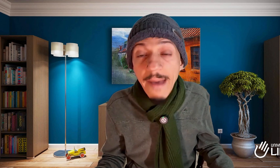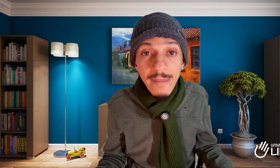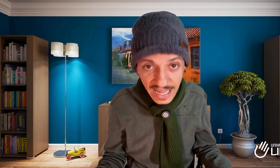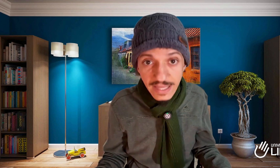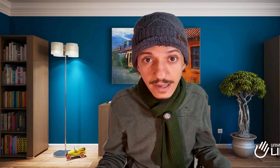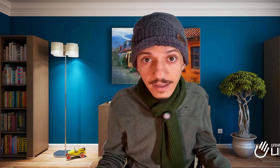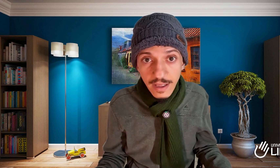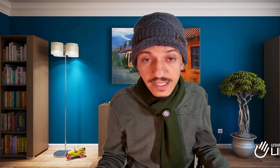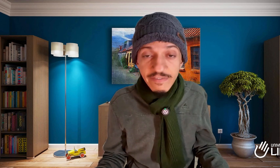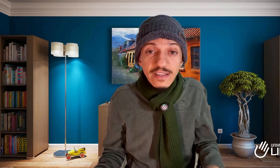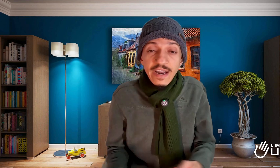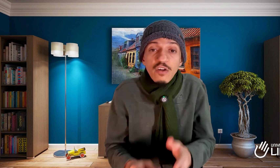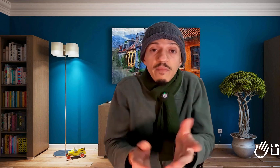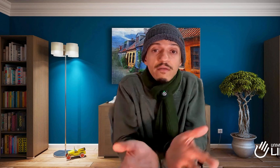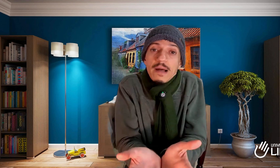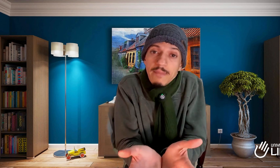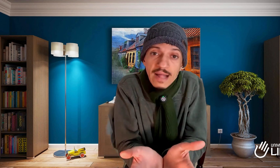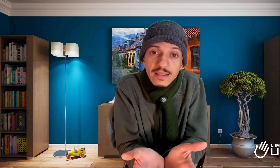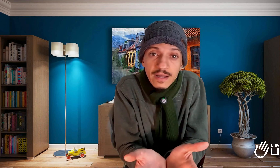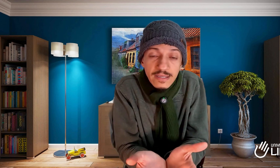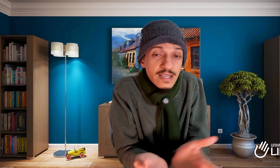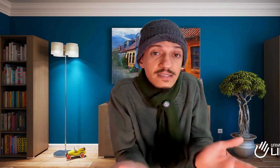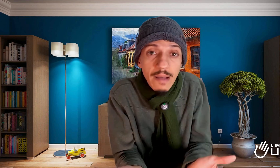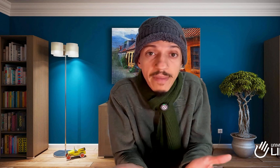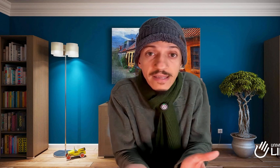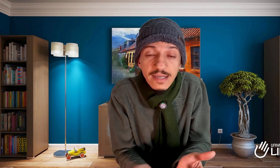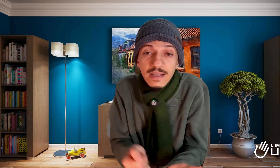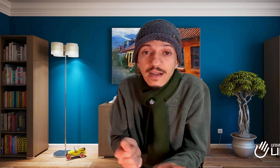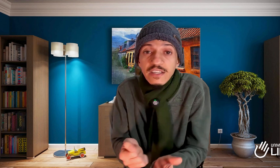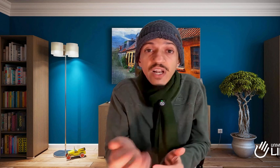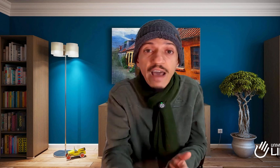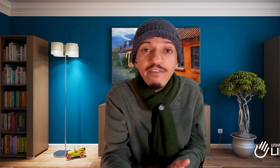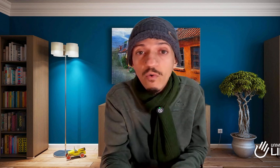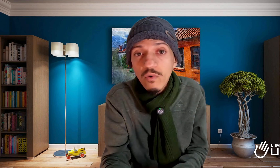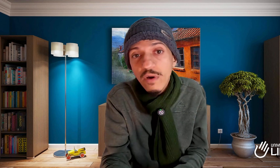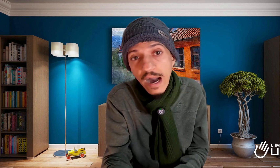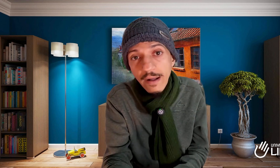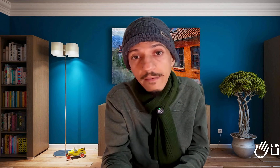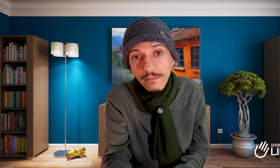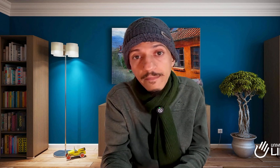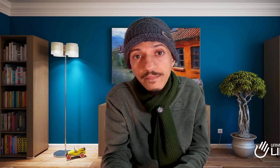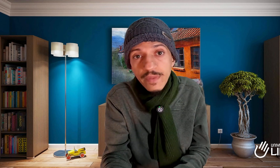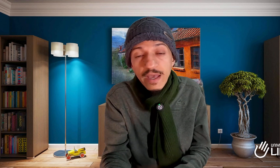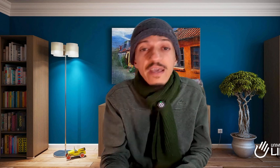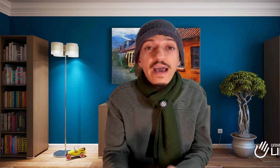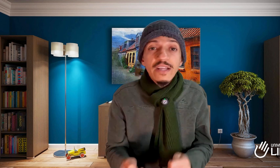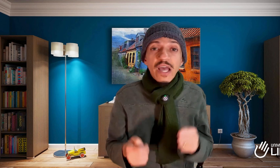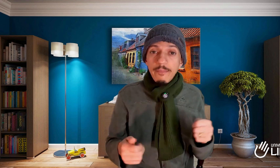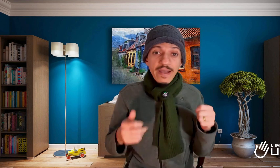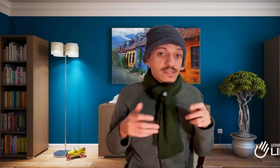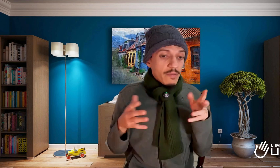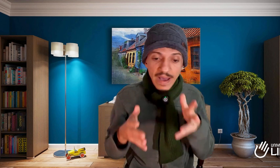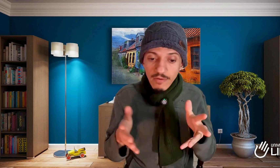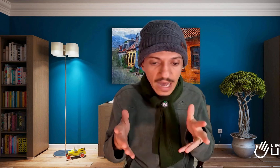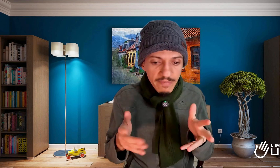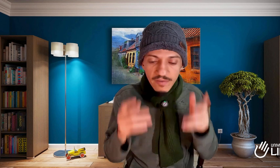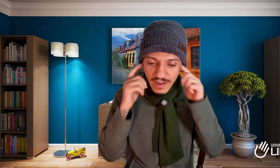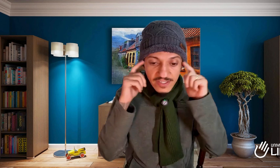mata. Você vai entrar no meio da mata sem saber se aquilo ali te leva a algum lugar. E aí, de repente, você pega um caminho e fala assim, opa,